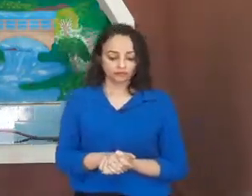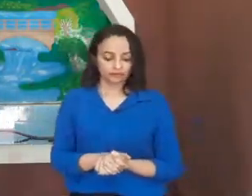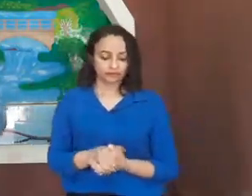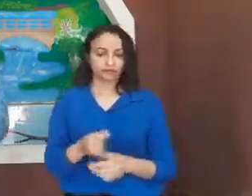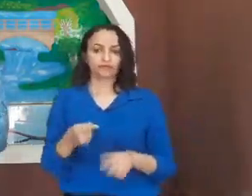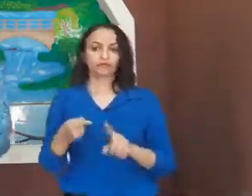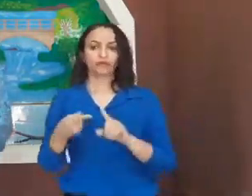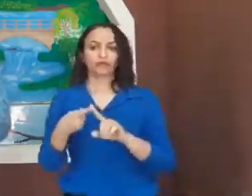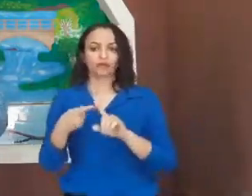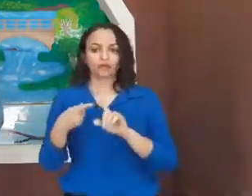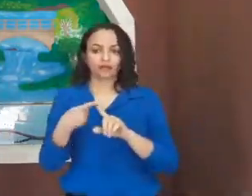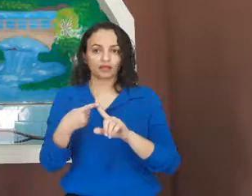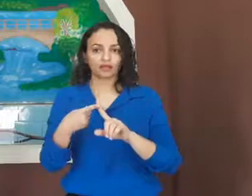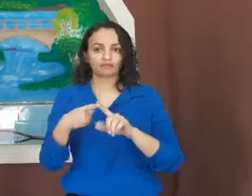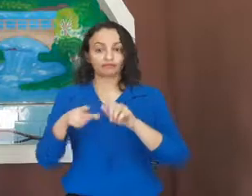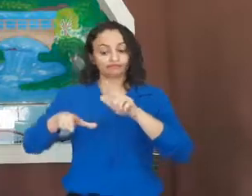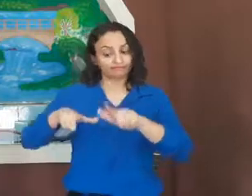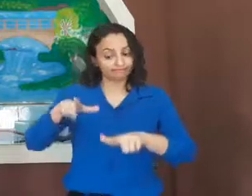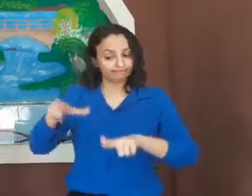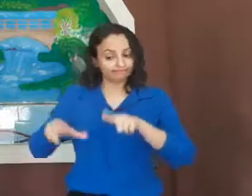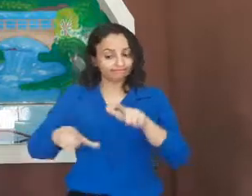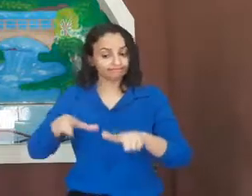uma mudança de trabalho.